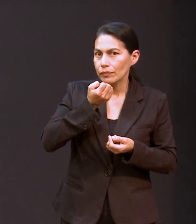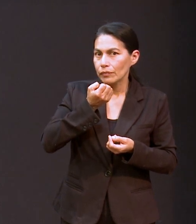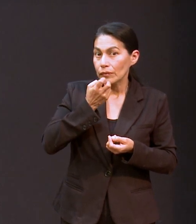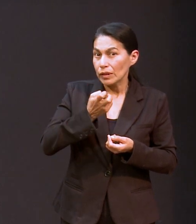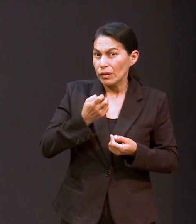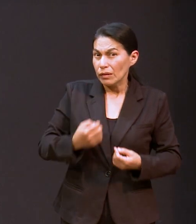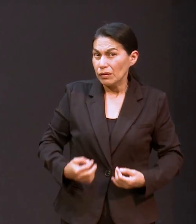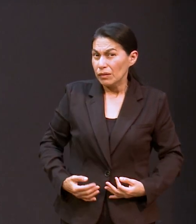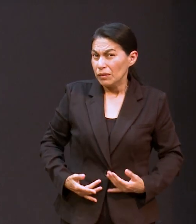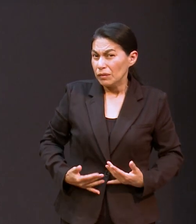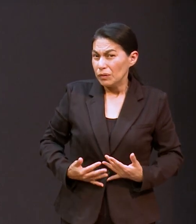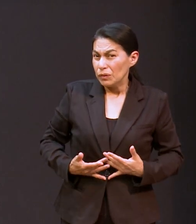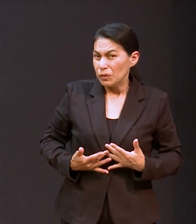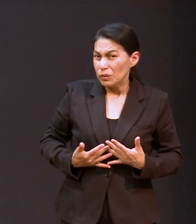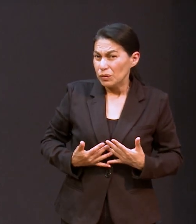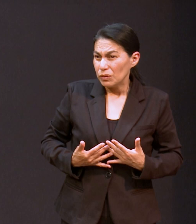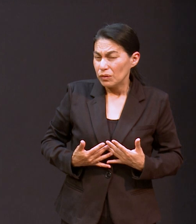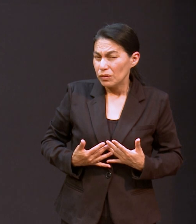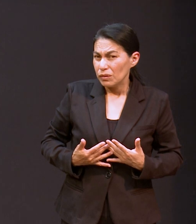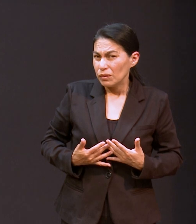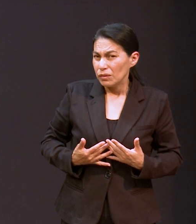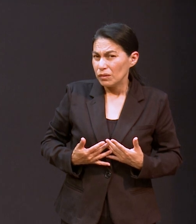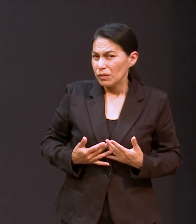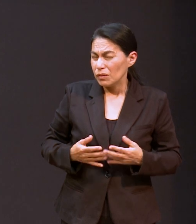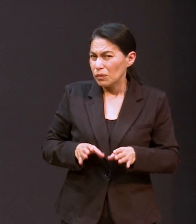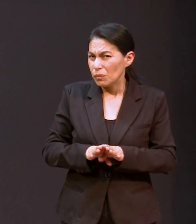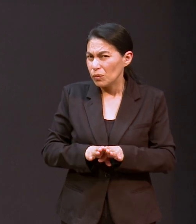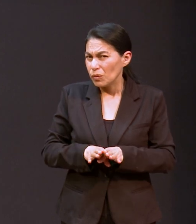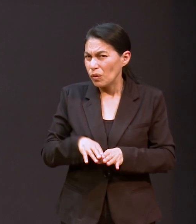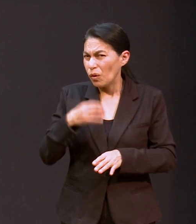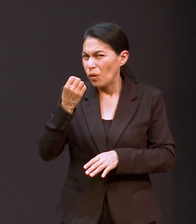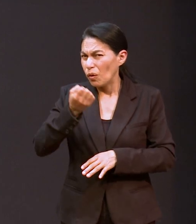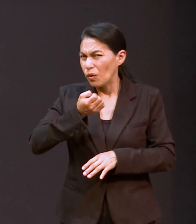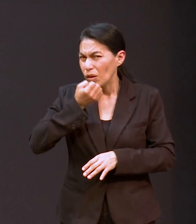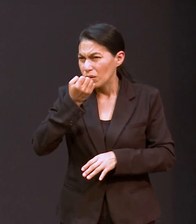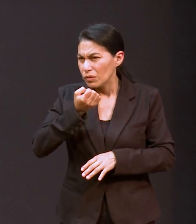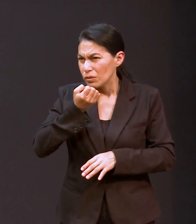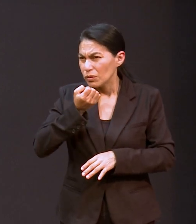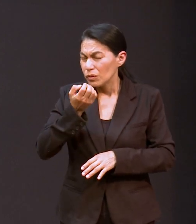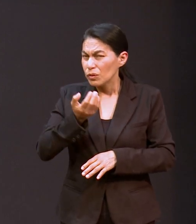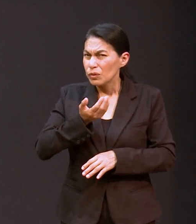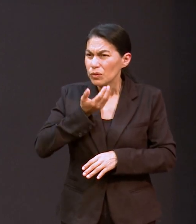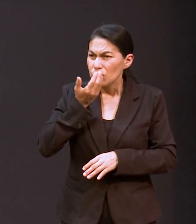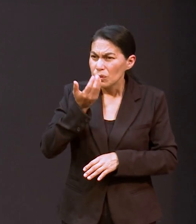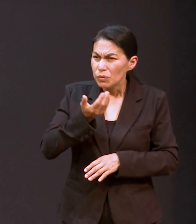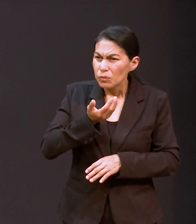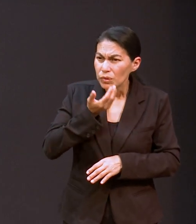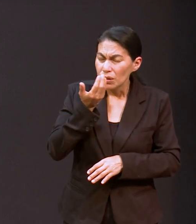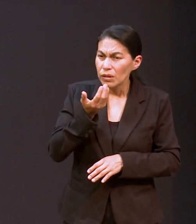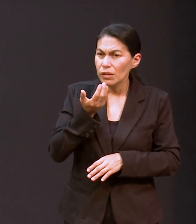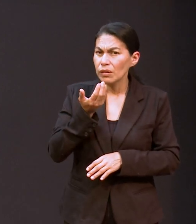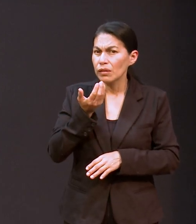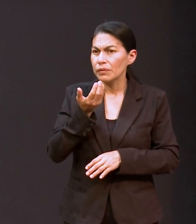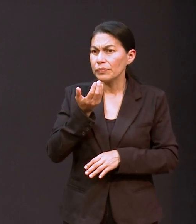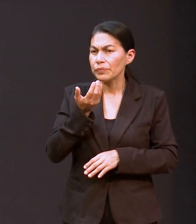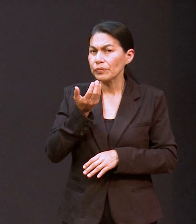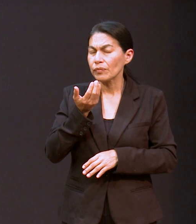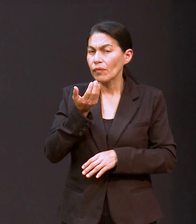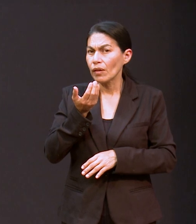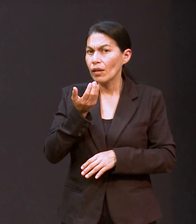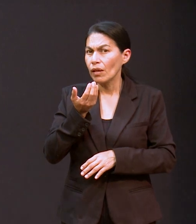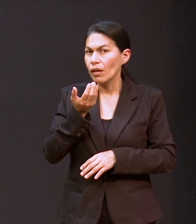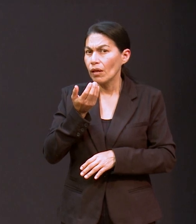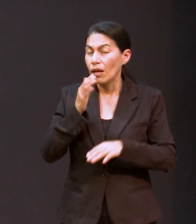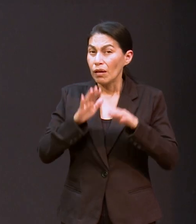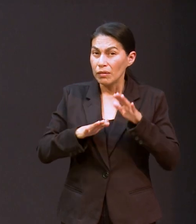pero a veces no da ganas de orar a veces la oración se hace una rutina a veces